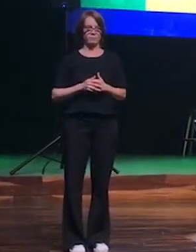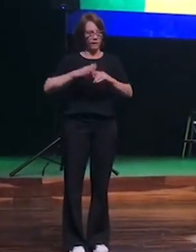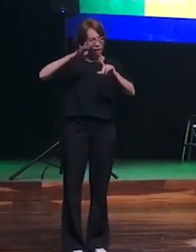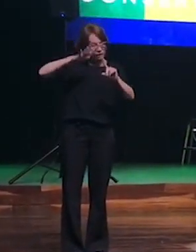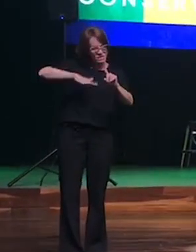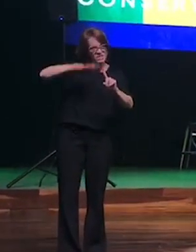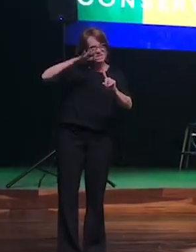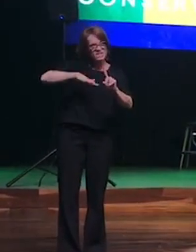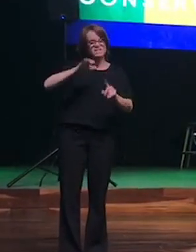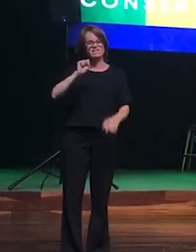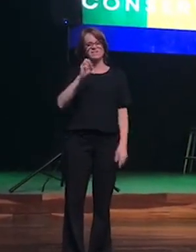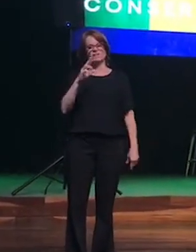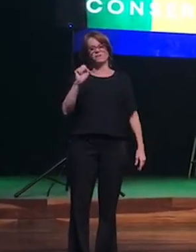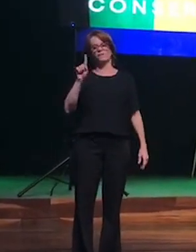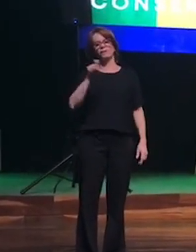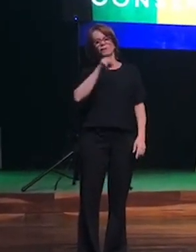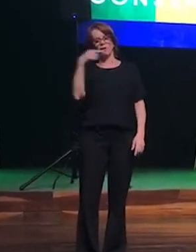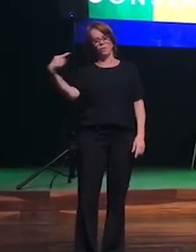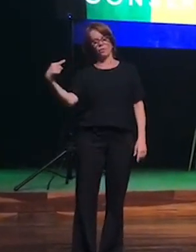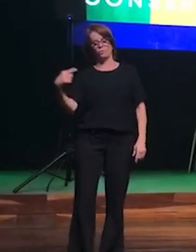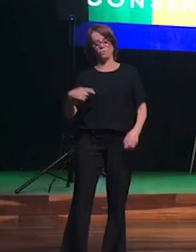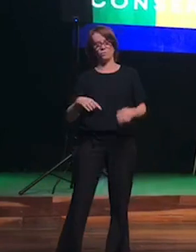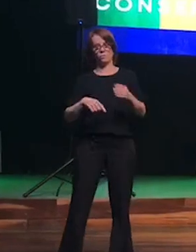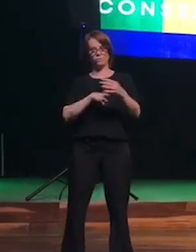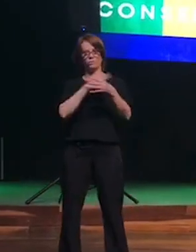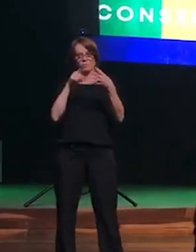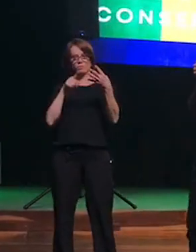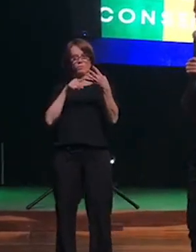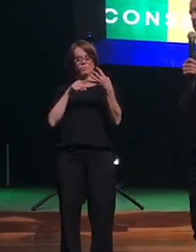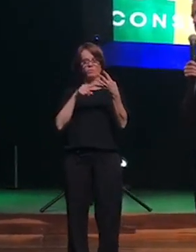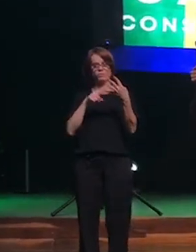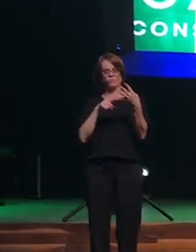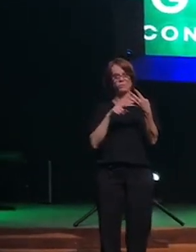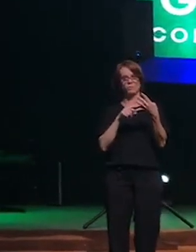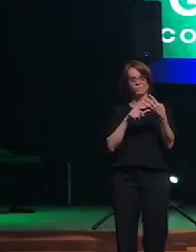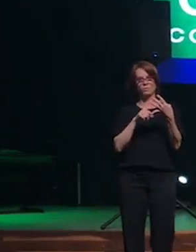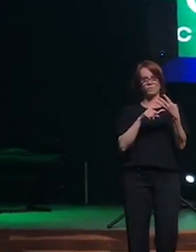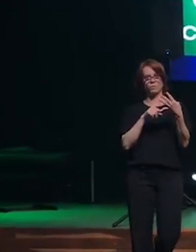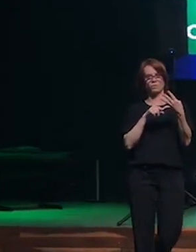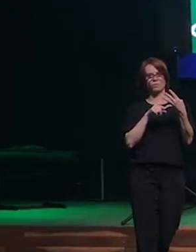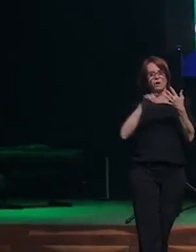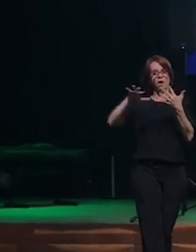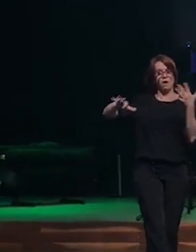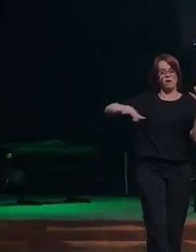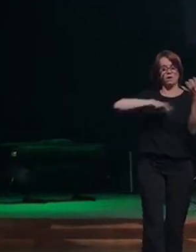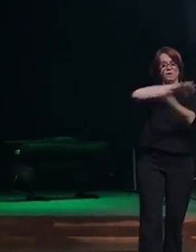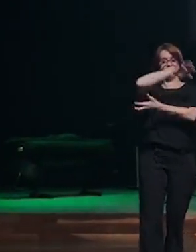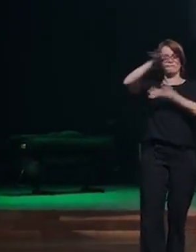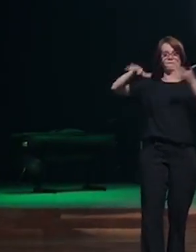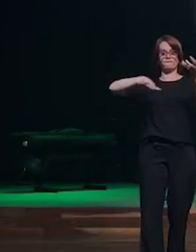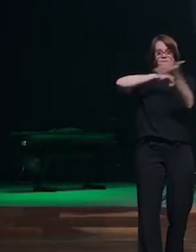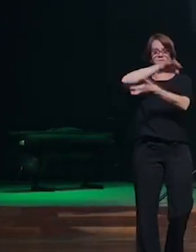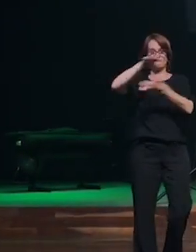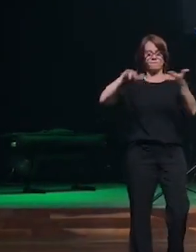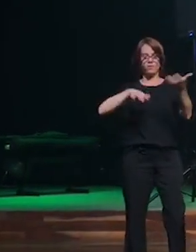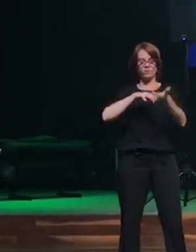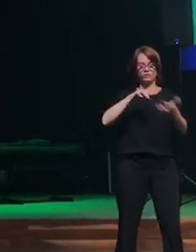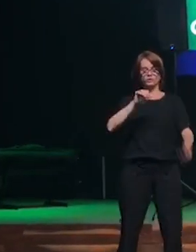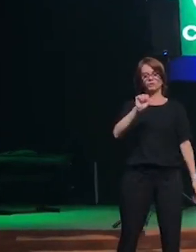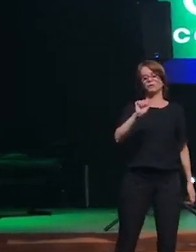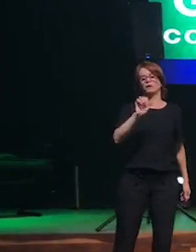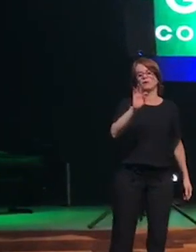Mais um livro, A Revolta de Atlas. O Caminho da Servidão é de Hayek.